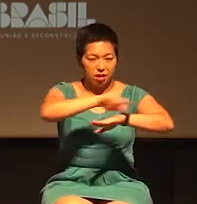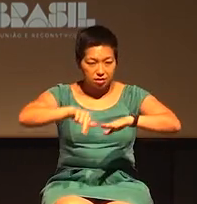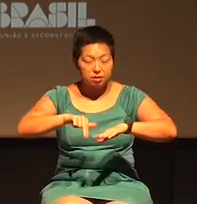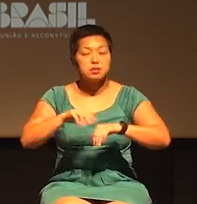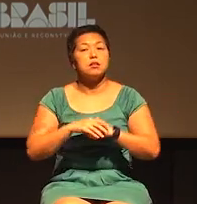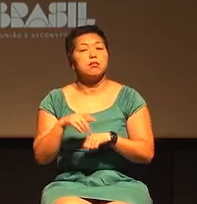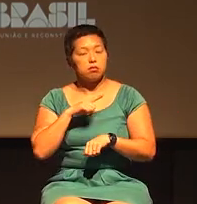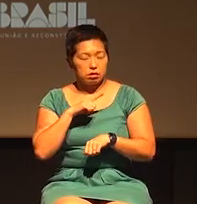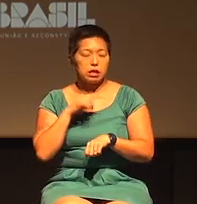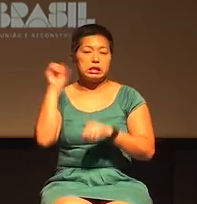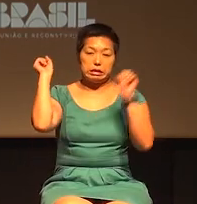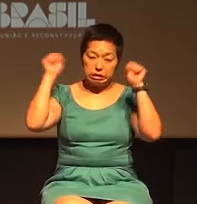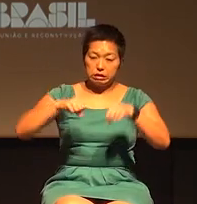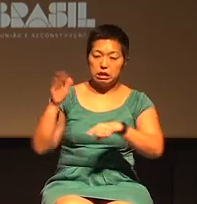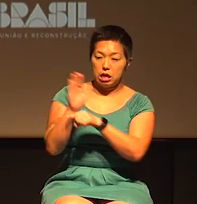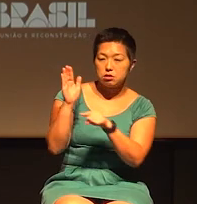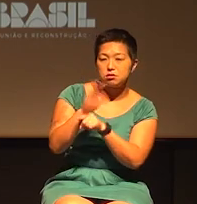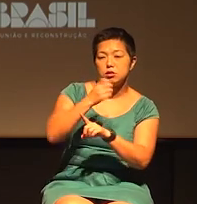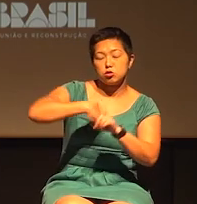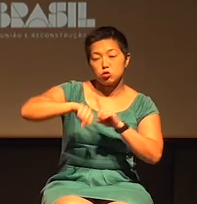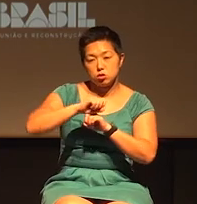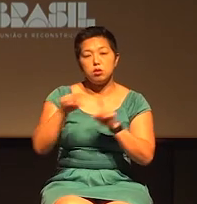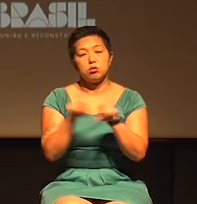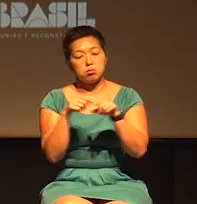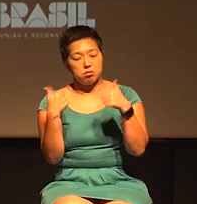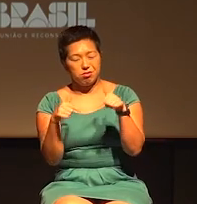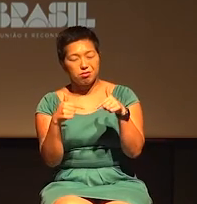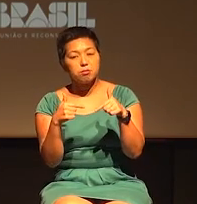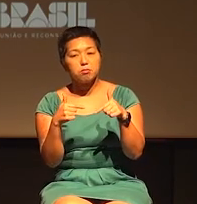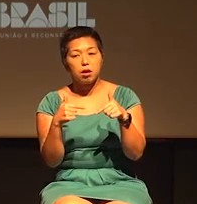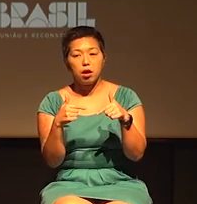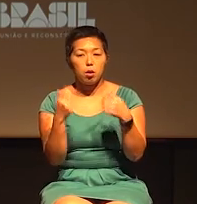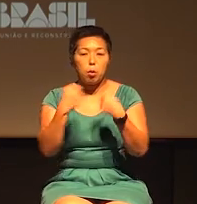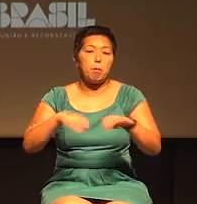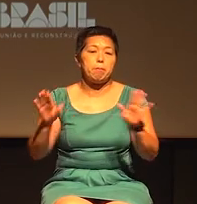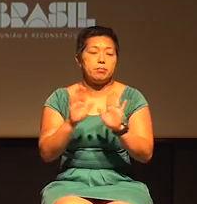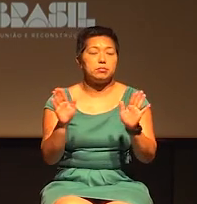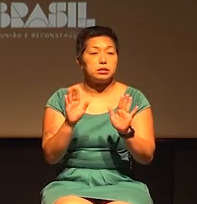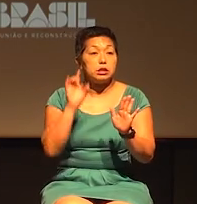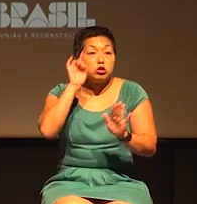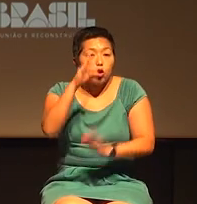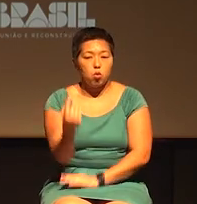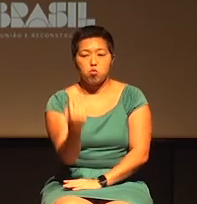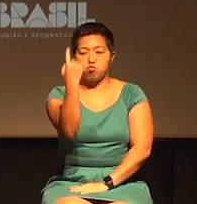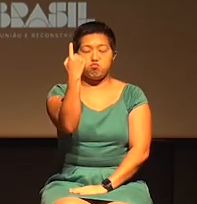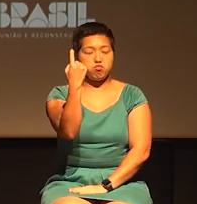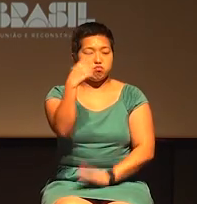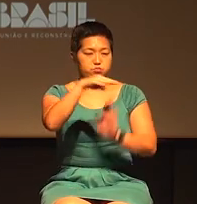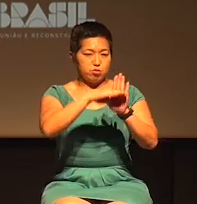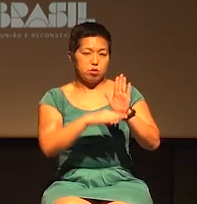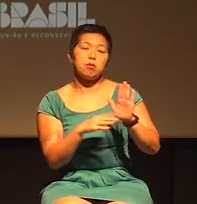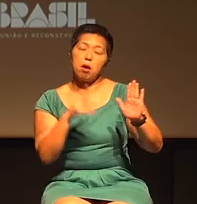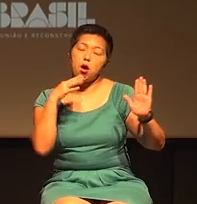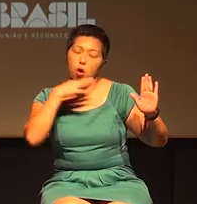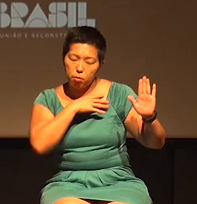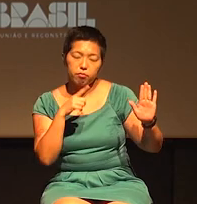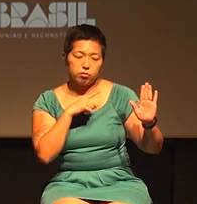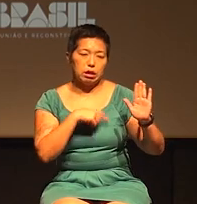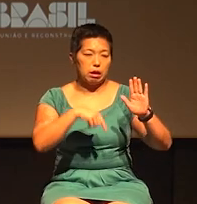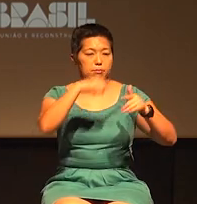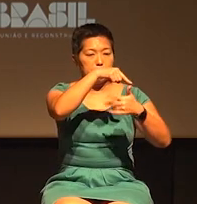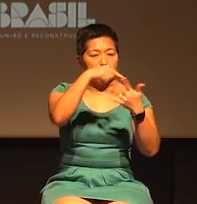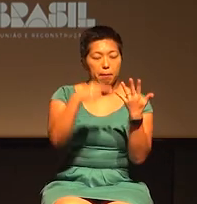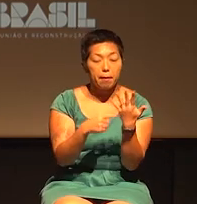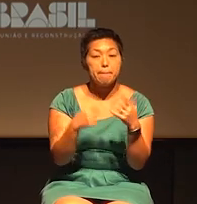posição de assistentes sociais em serviços que não precisa atender somente Claro que tem muita demanda Mas então